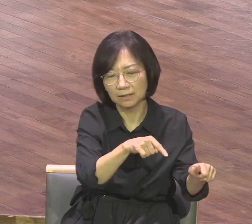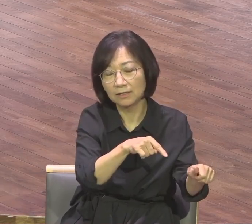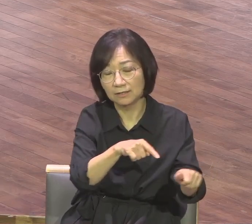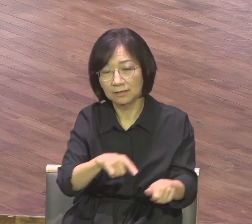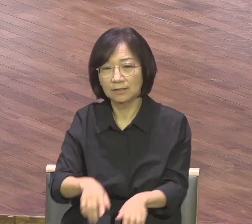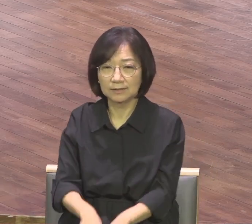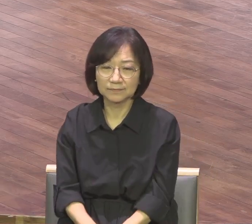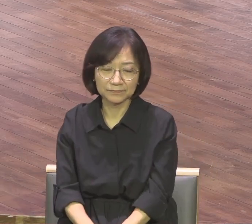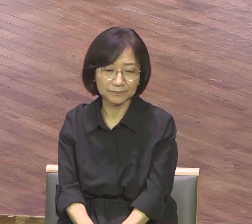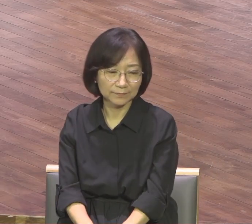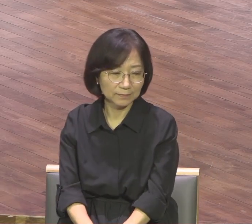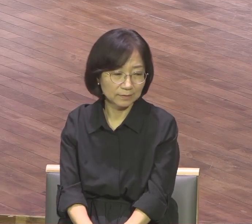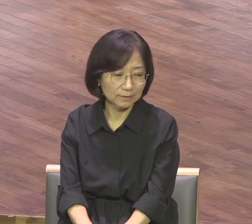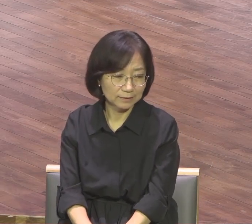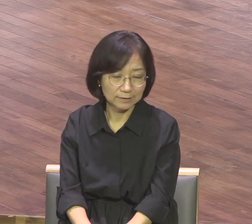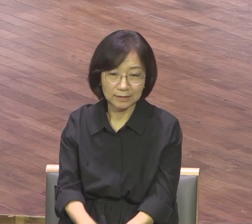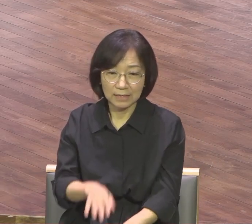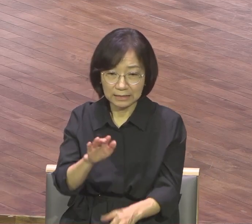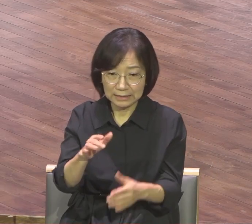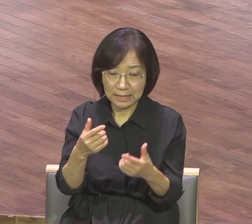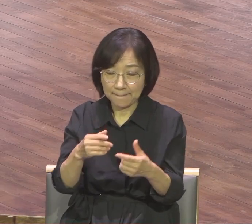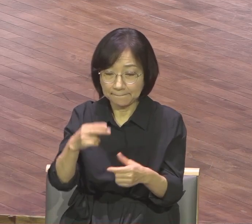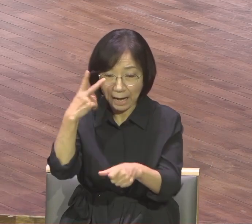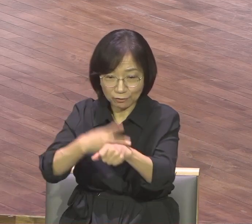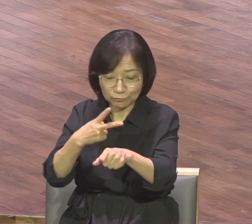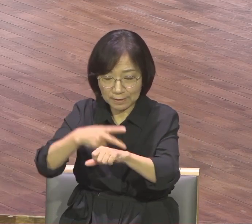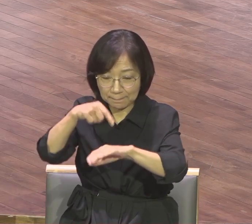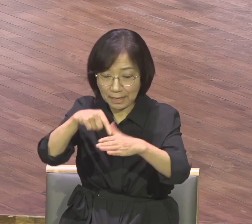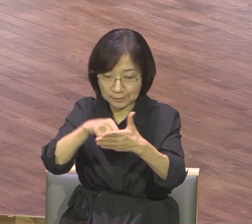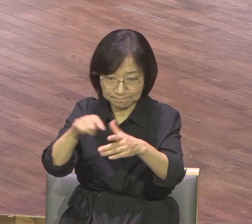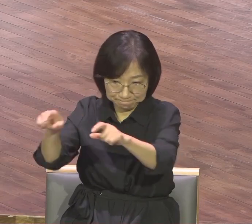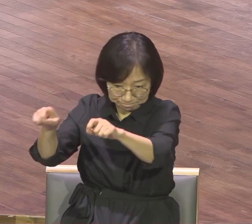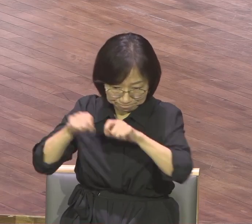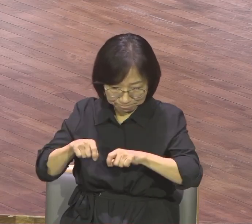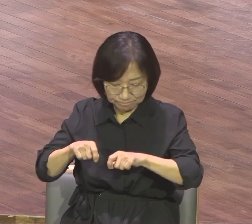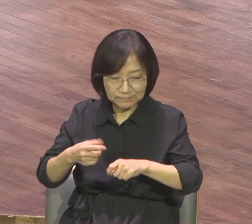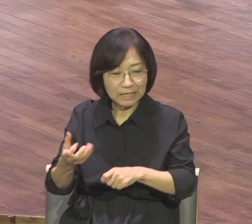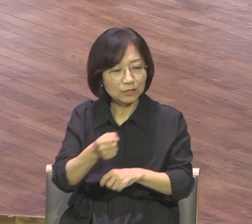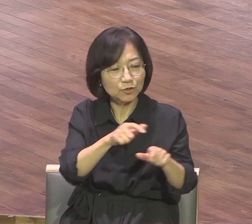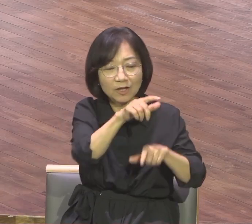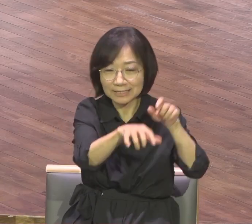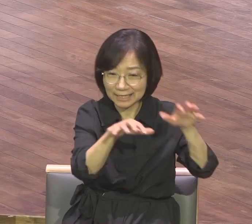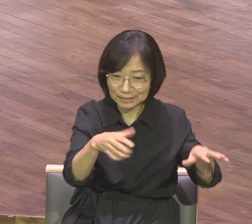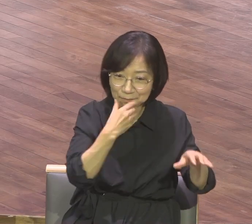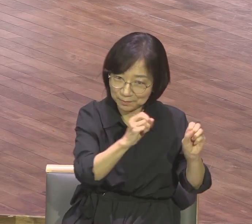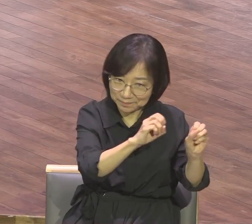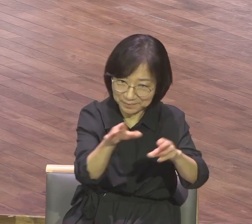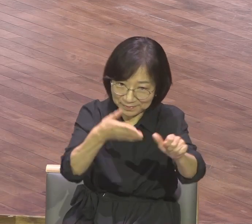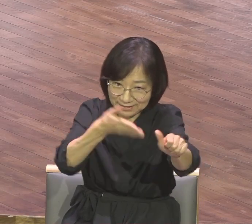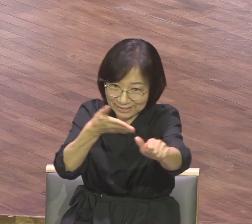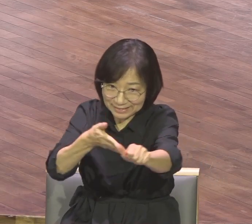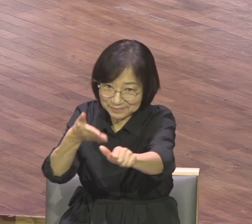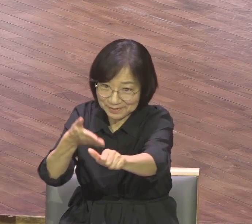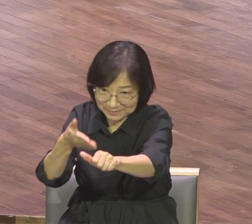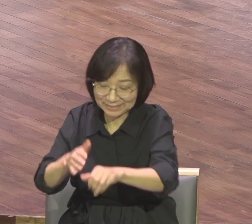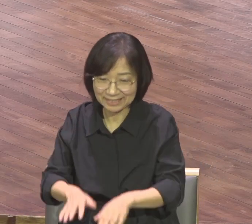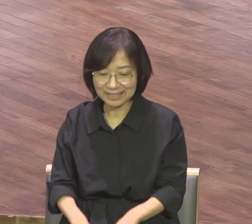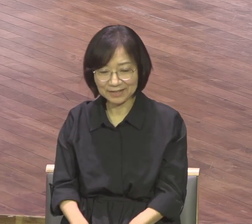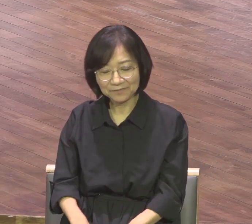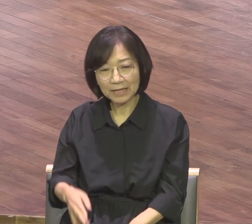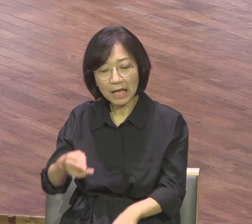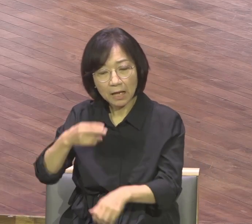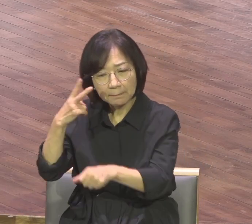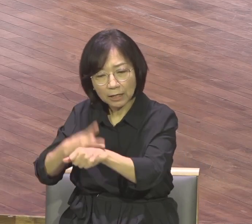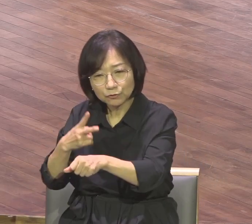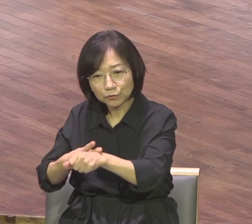이런 가슴을 가지고 현장 사역하시기 바랍니다. 바울의 가슴 속에는 언약적 한이 있었어요. 동족